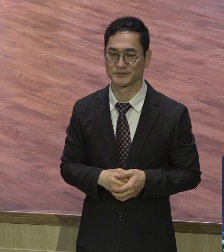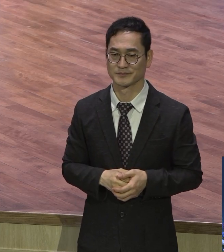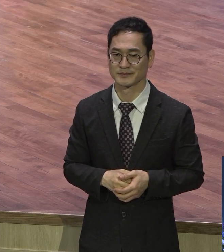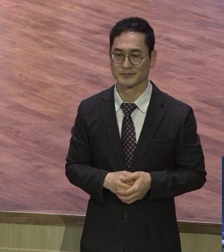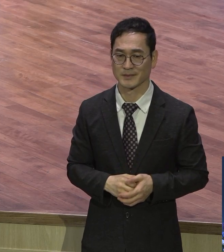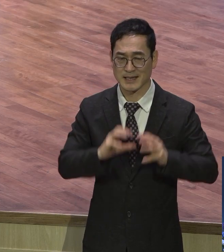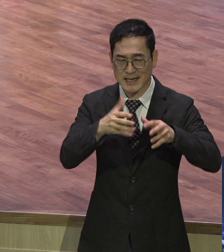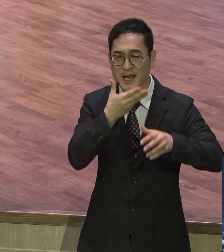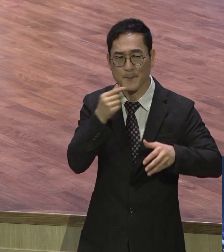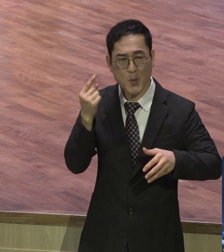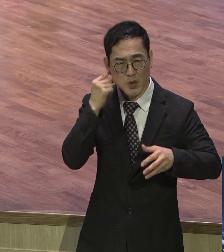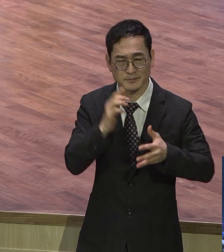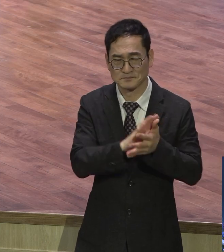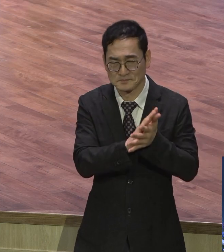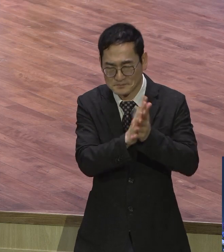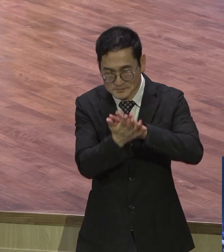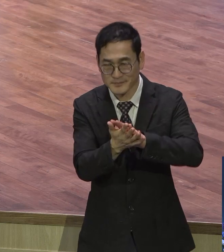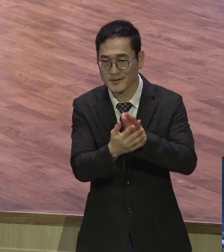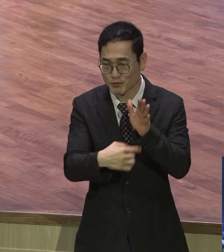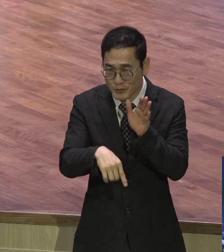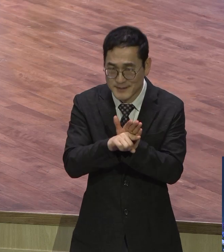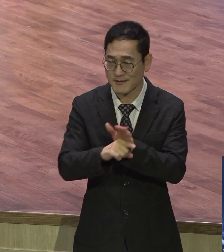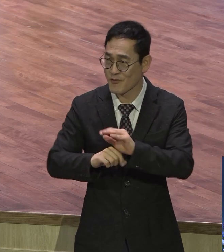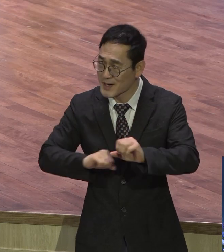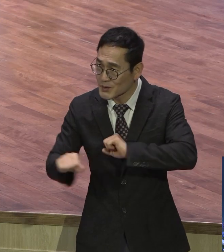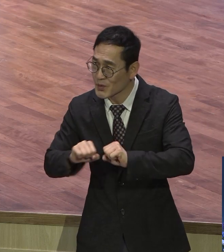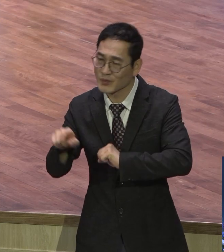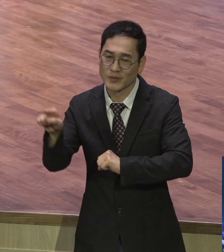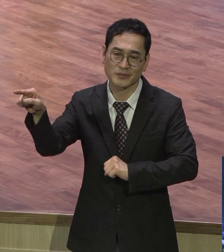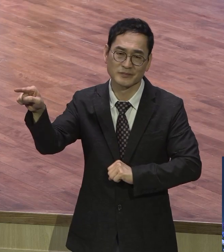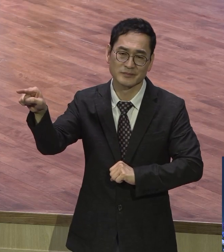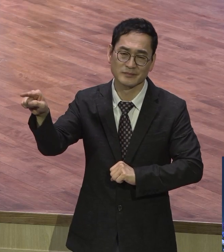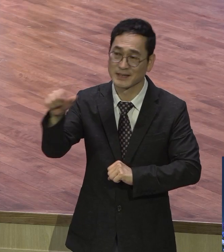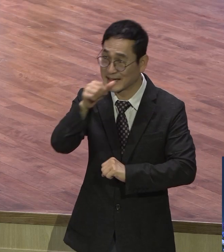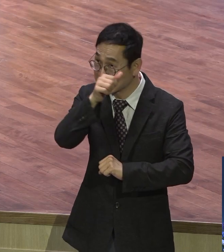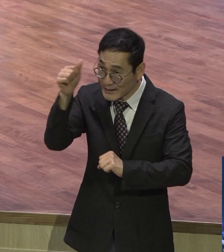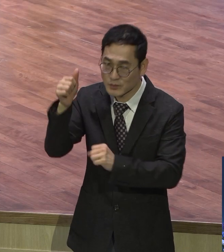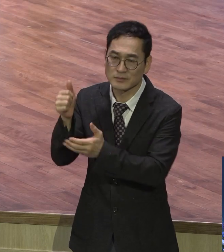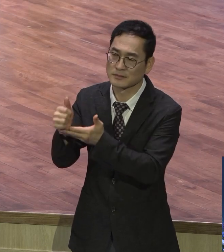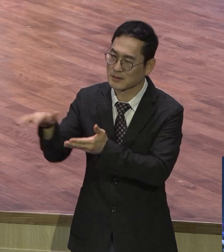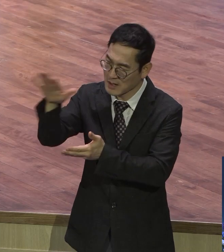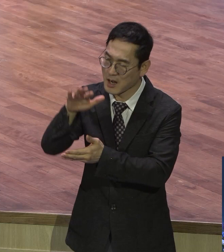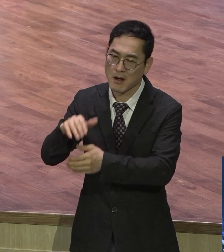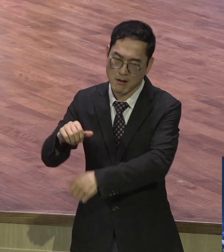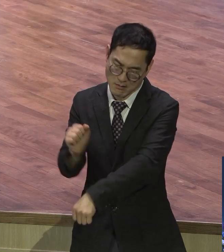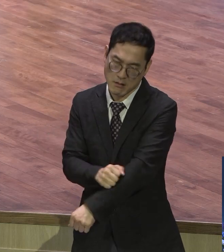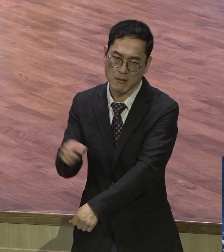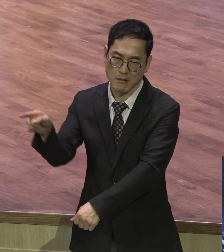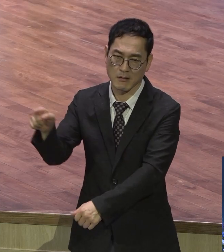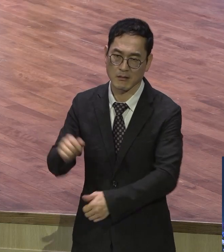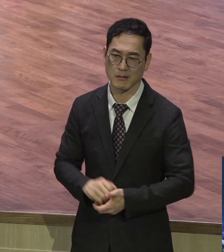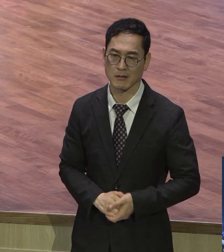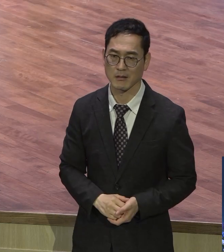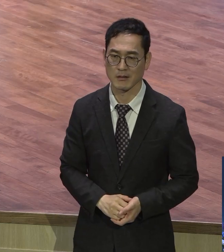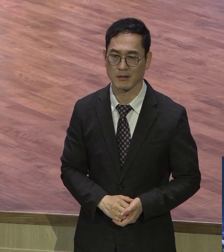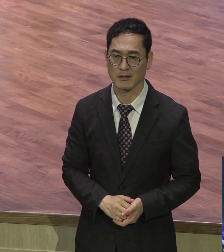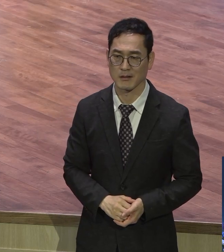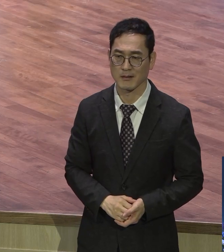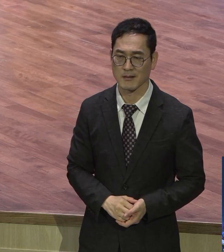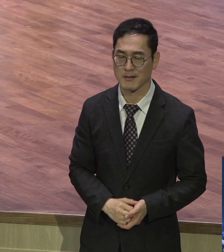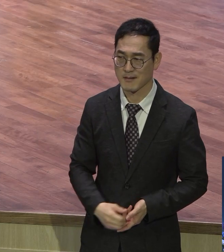어느 현장에 내놔도 정말 자랑하는 장노들이구나 우리 이런 장노들이 주구상 최고